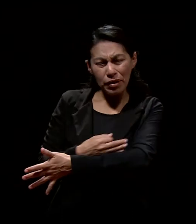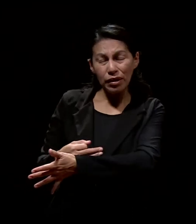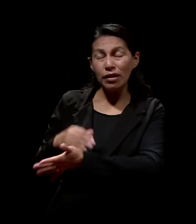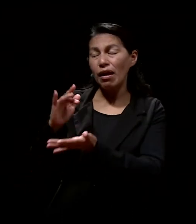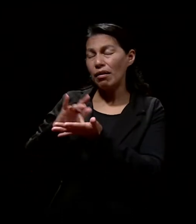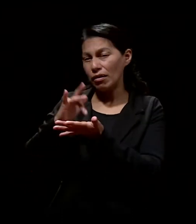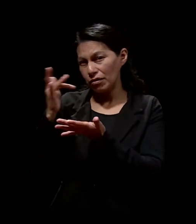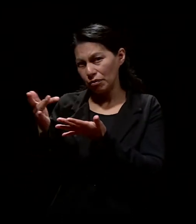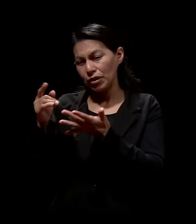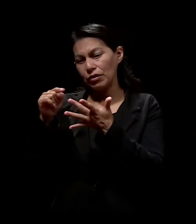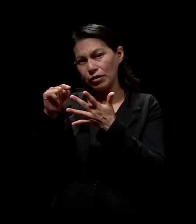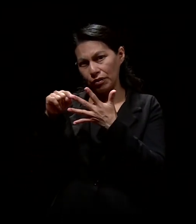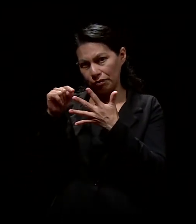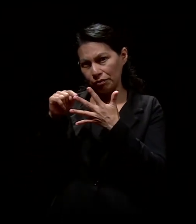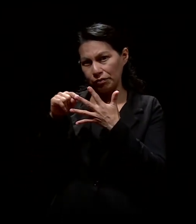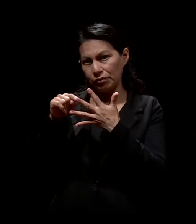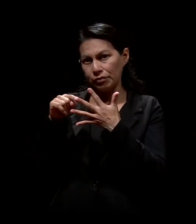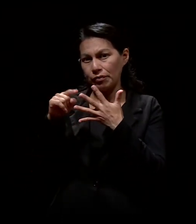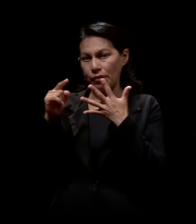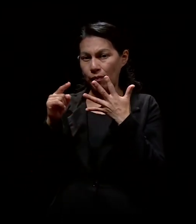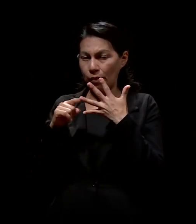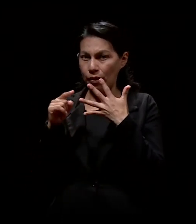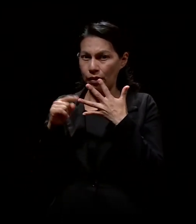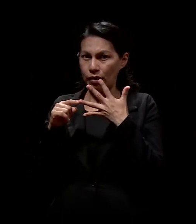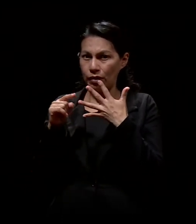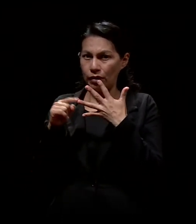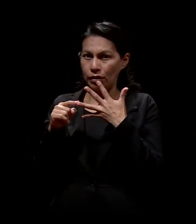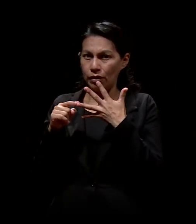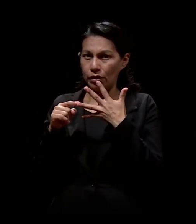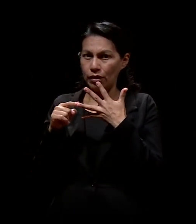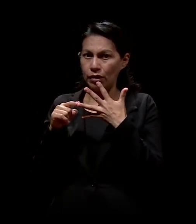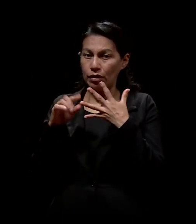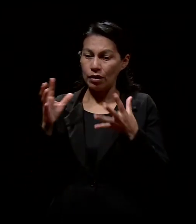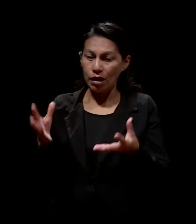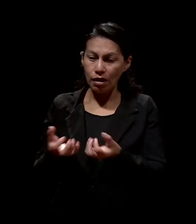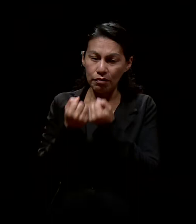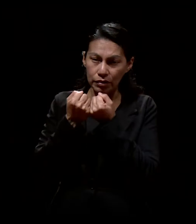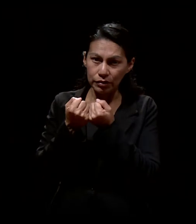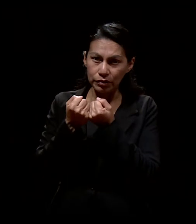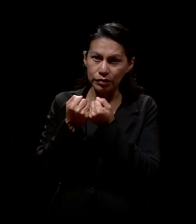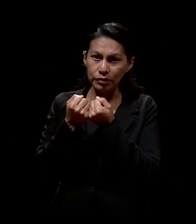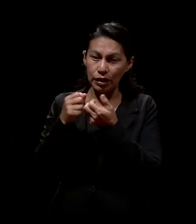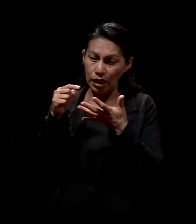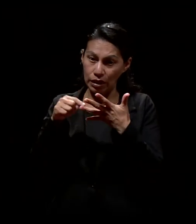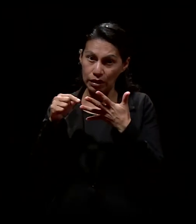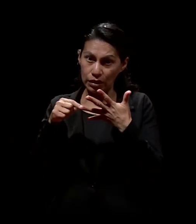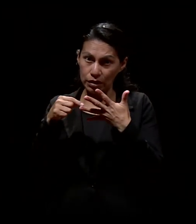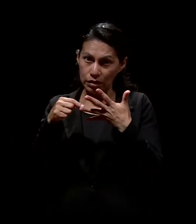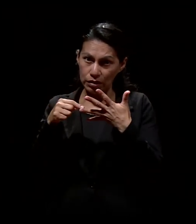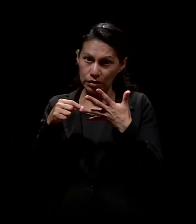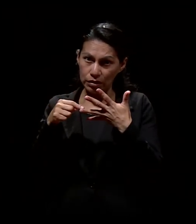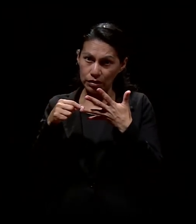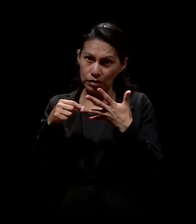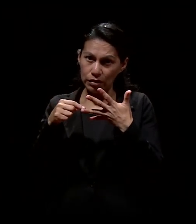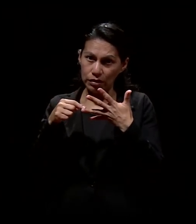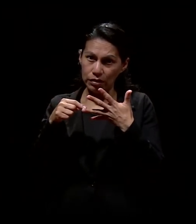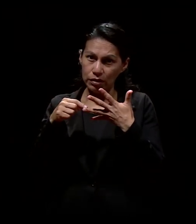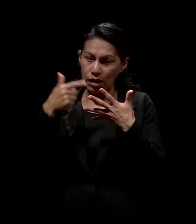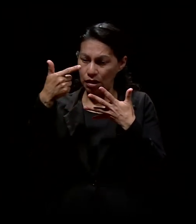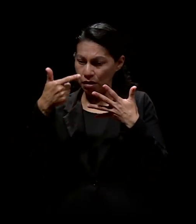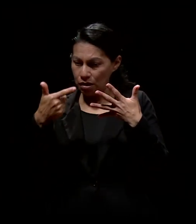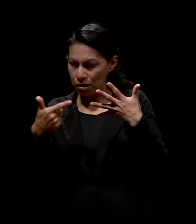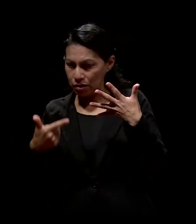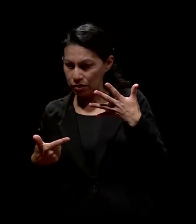sobre mi familia, los agradecimientos también Amigos. de la familia. En la cuarta sección anoté la parte de salvación. En esa